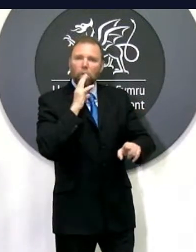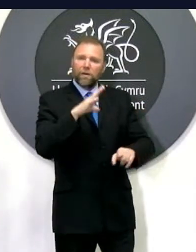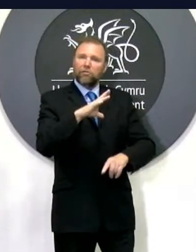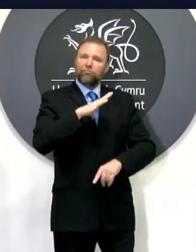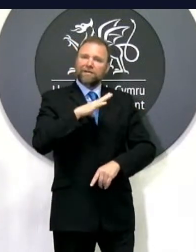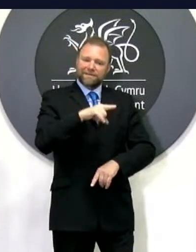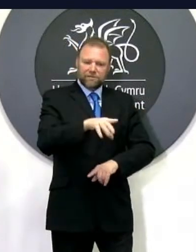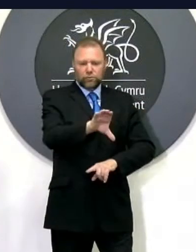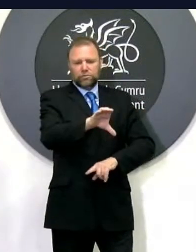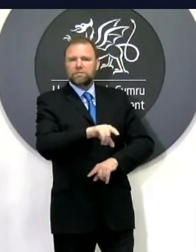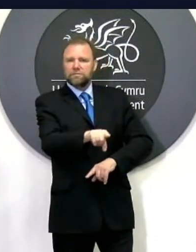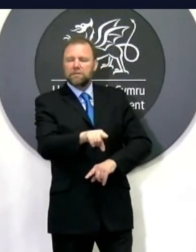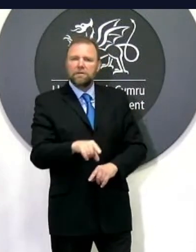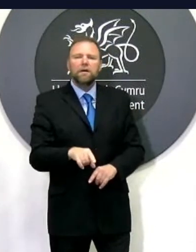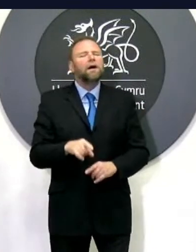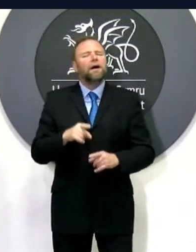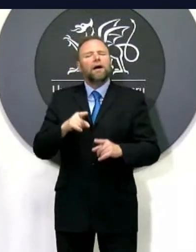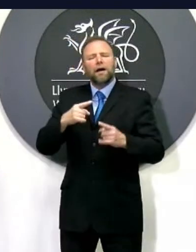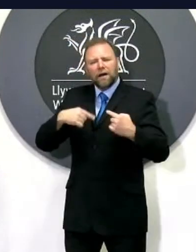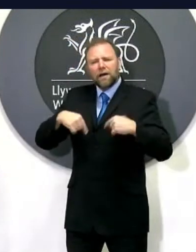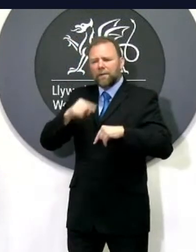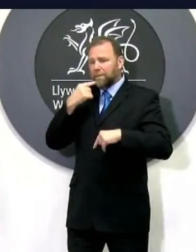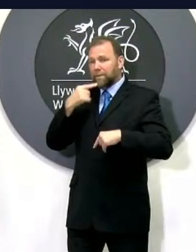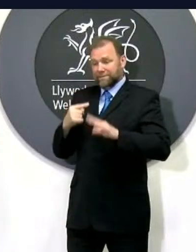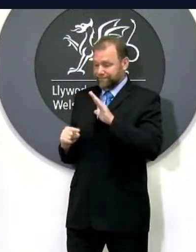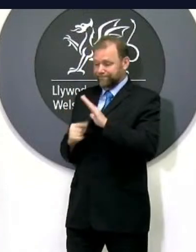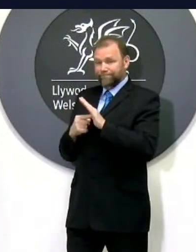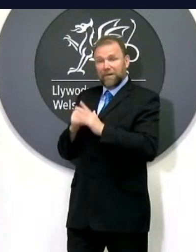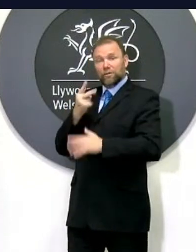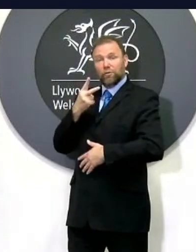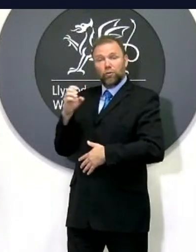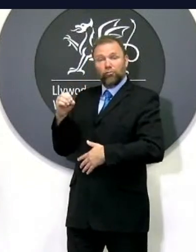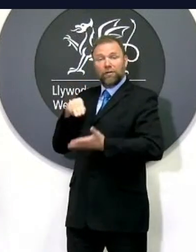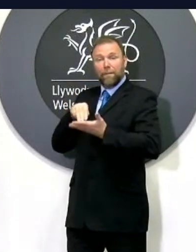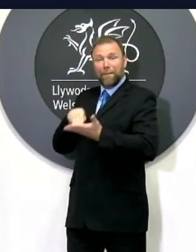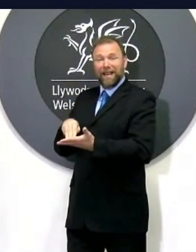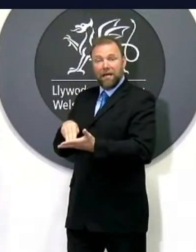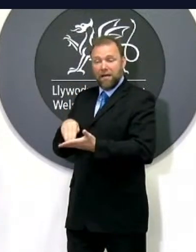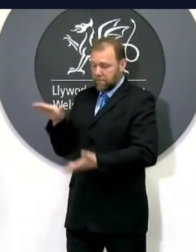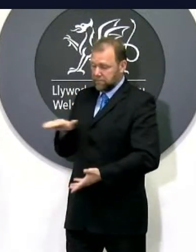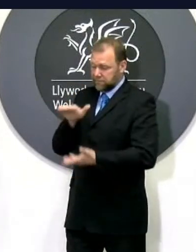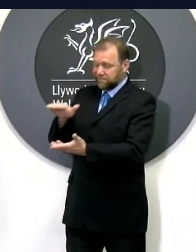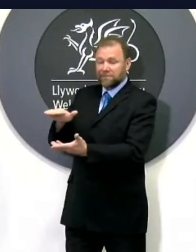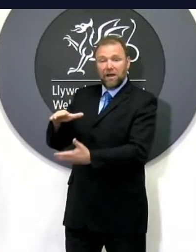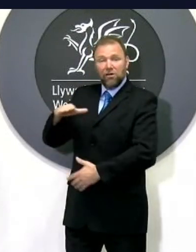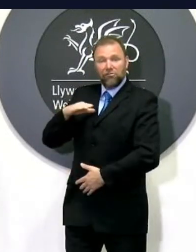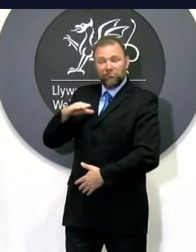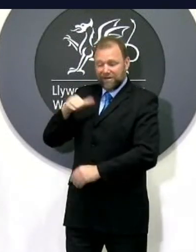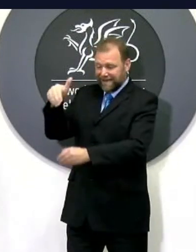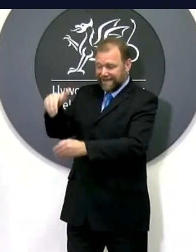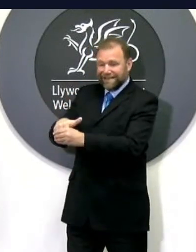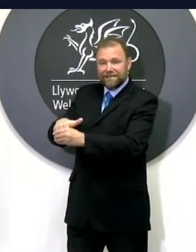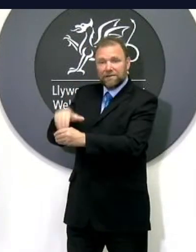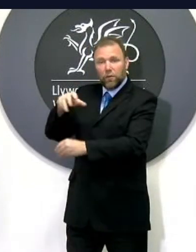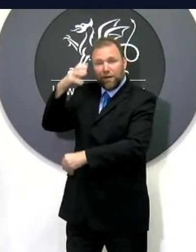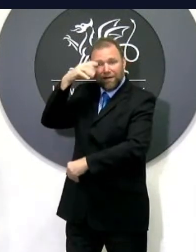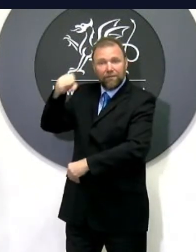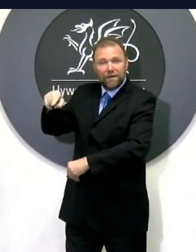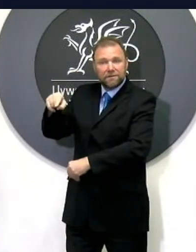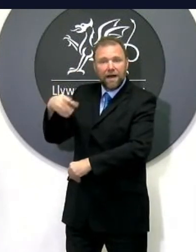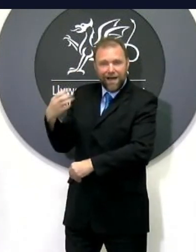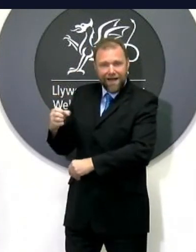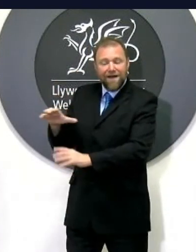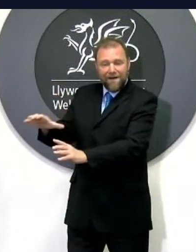top hynny, ni wedi rhoi 200 miliwn o bunnau yn y cyllid ariannol am y